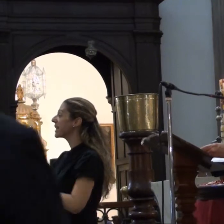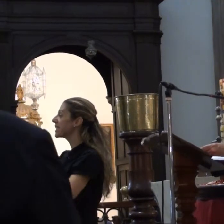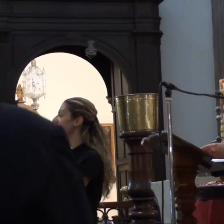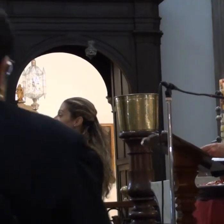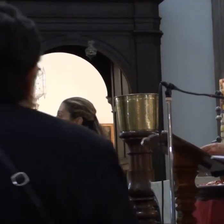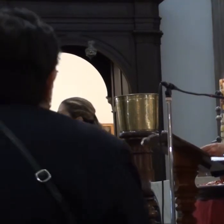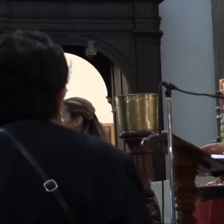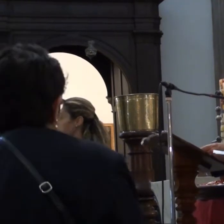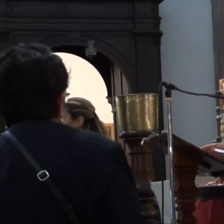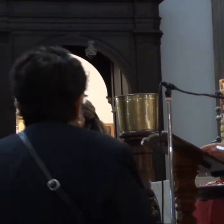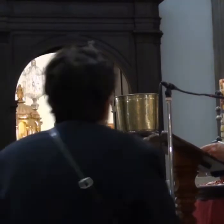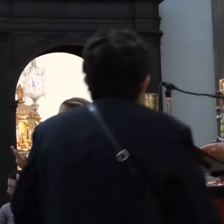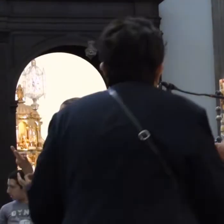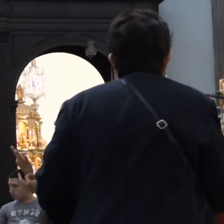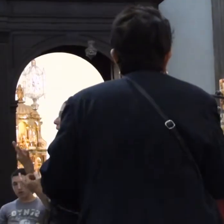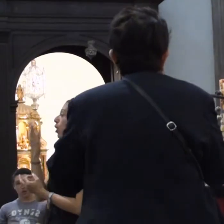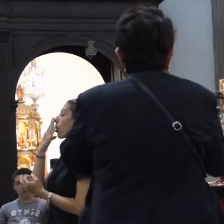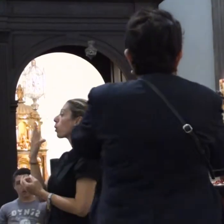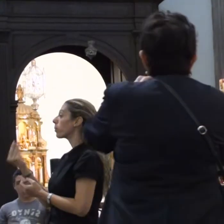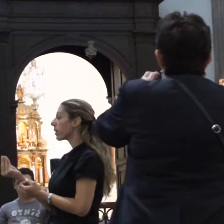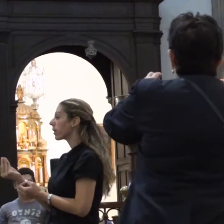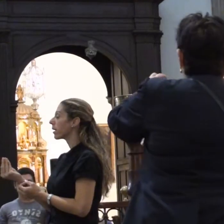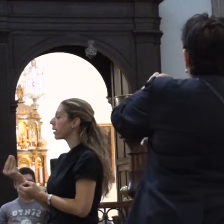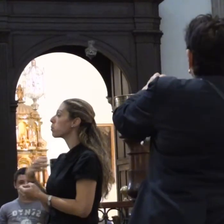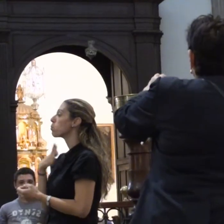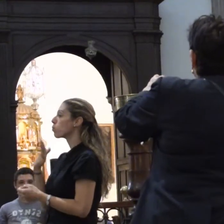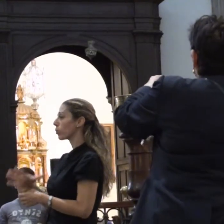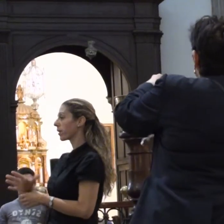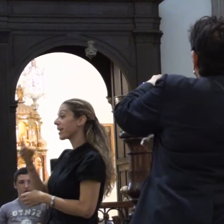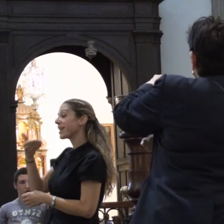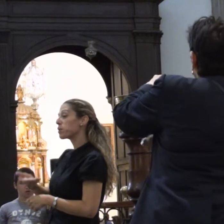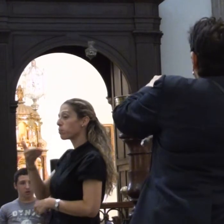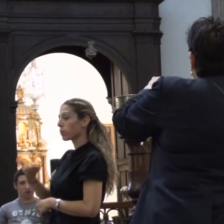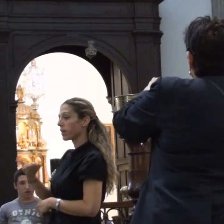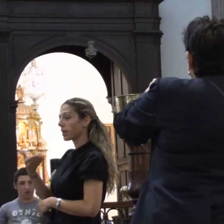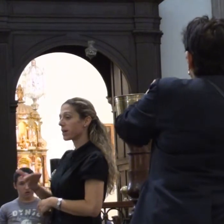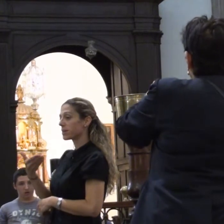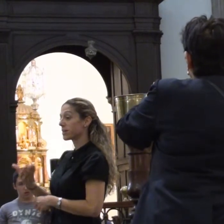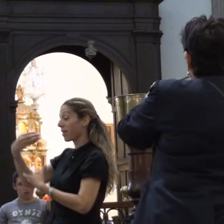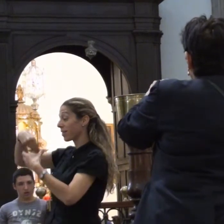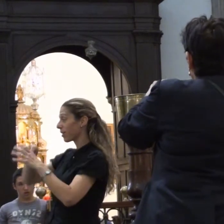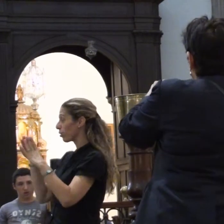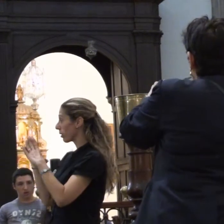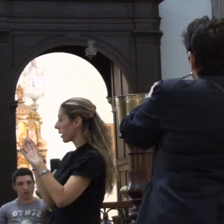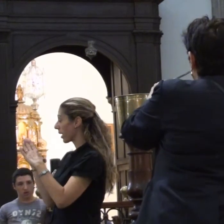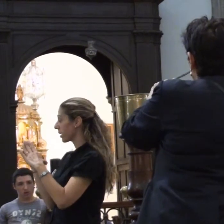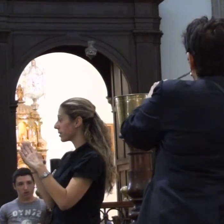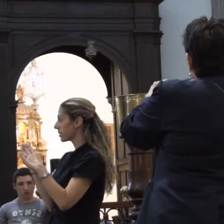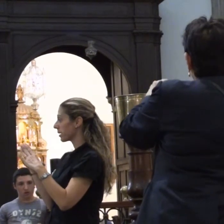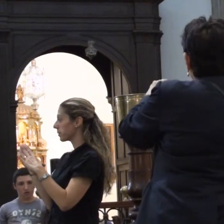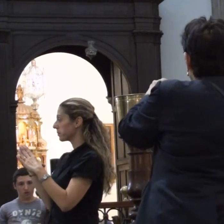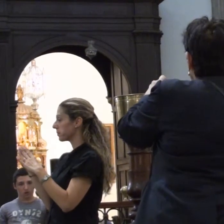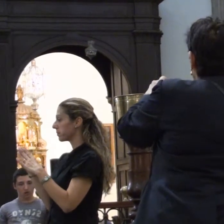indicador que no puede ser comprender muy bien la importancia que tiene en nuestra iglesia diocesana